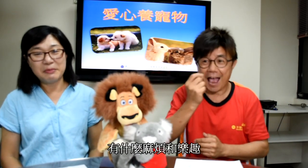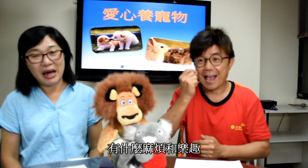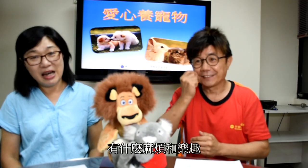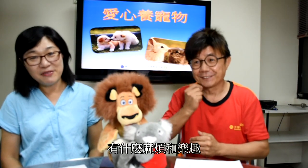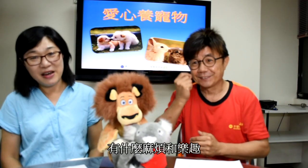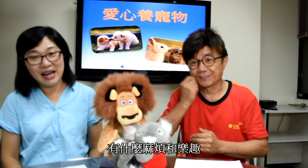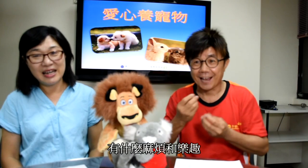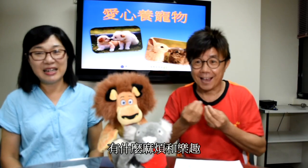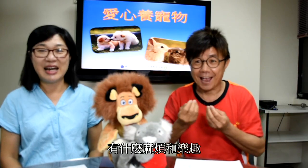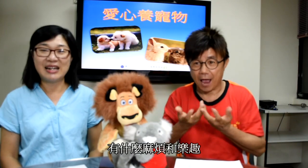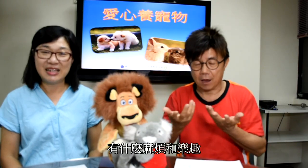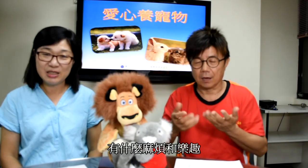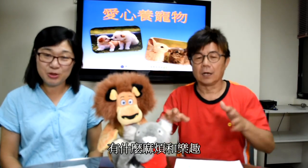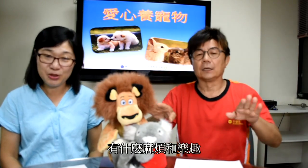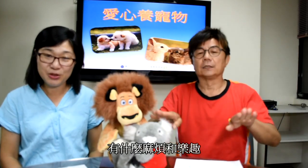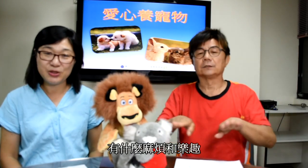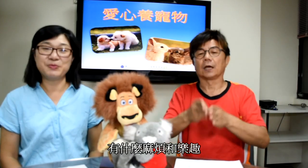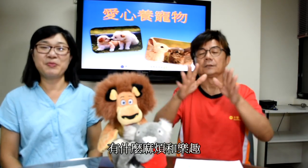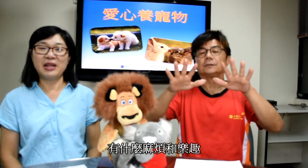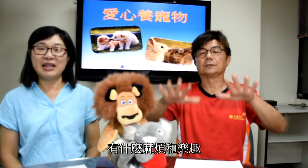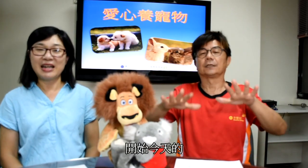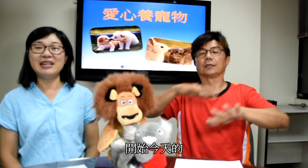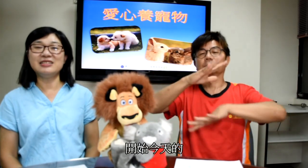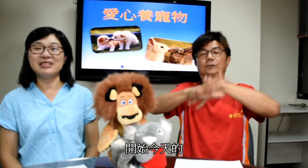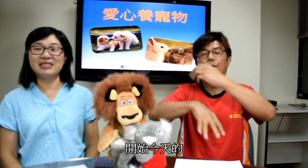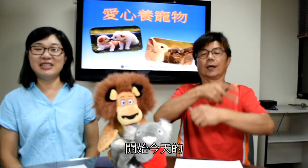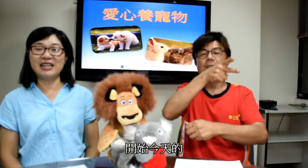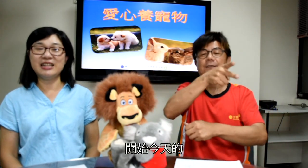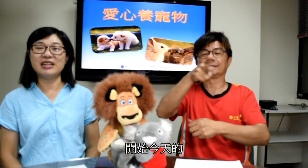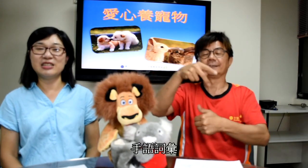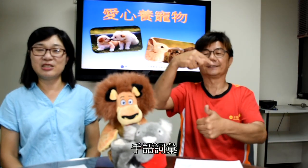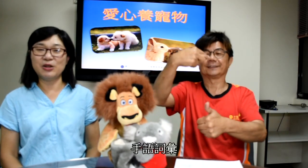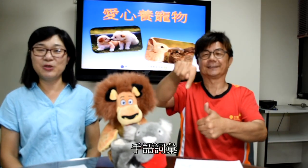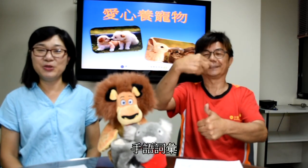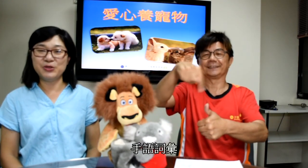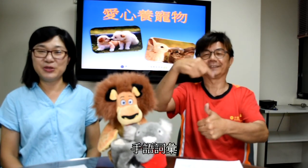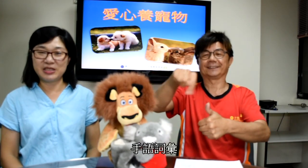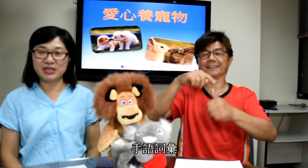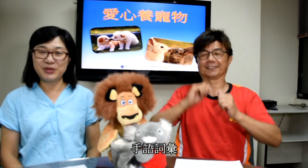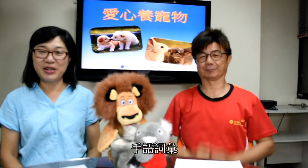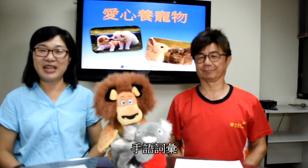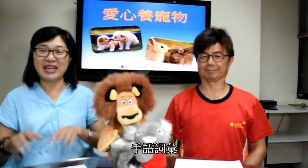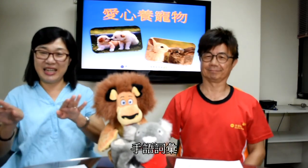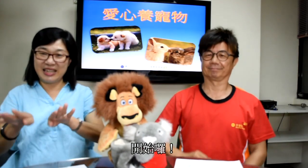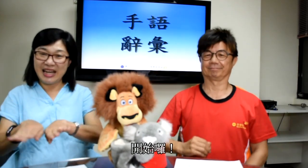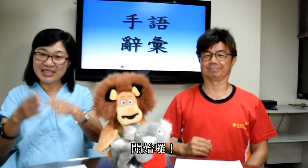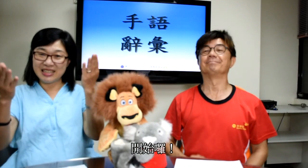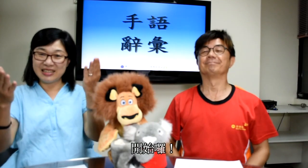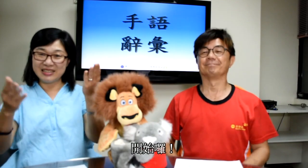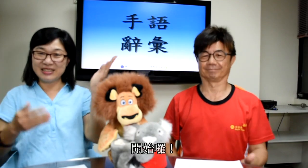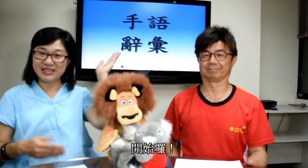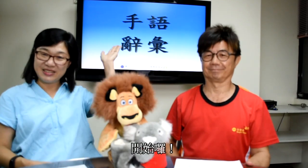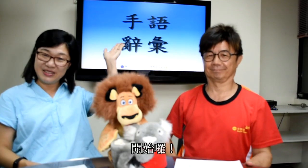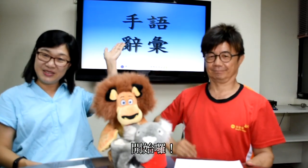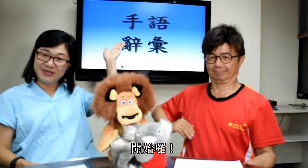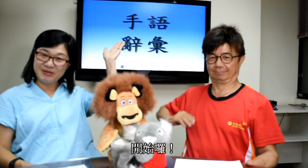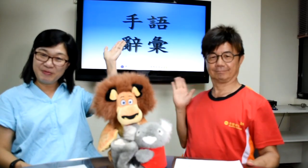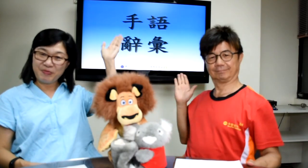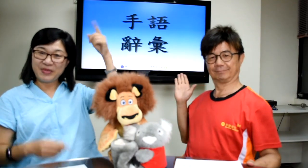麻烦和乐趣。开始今天的手语词汇，开始咯。